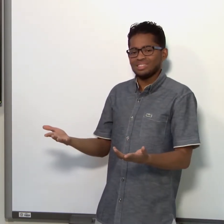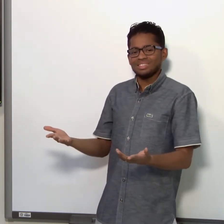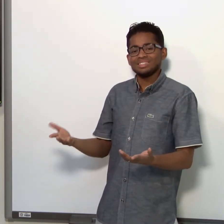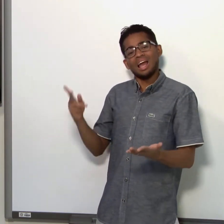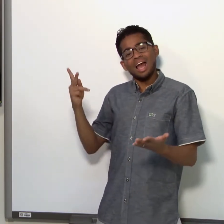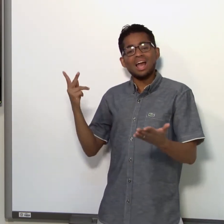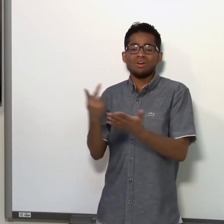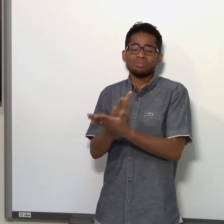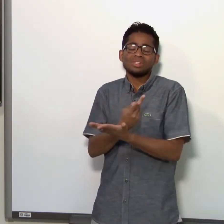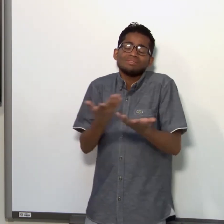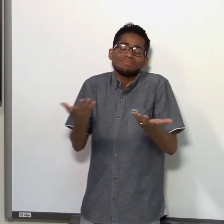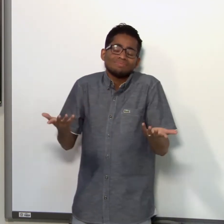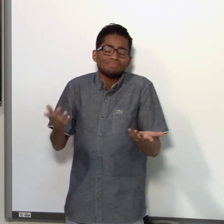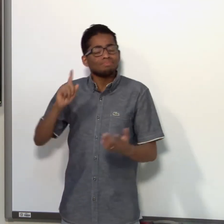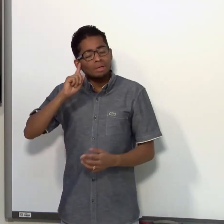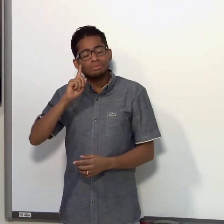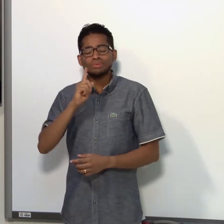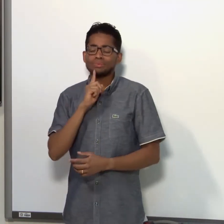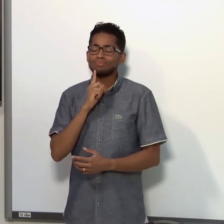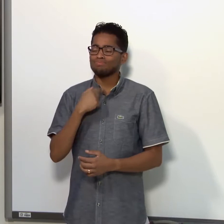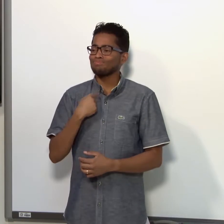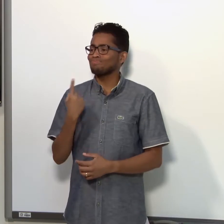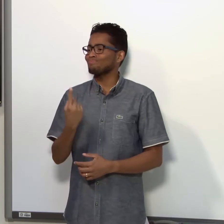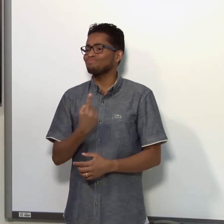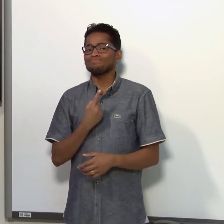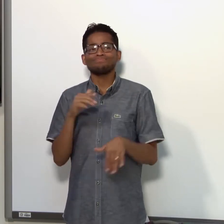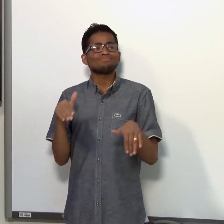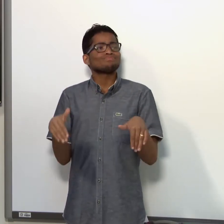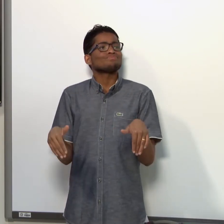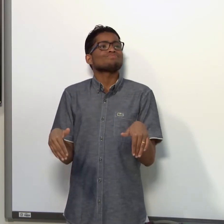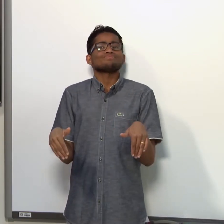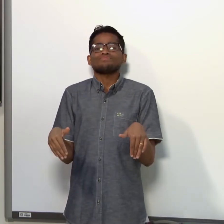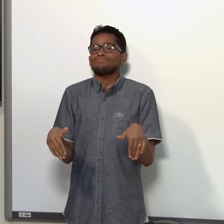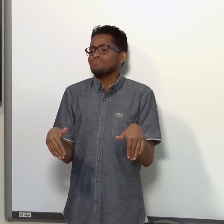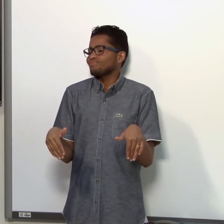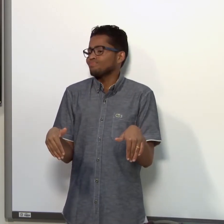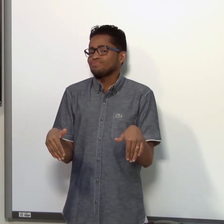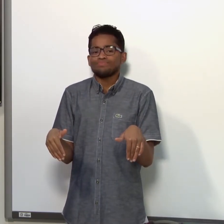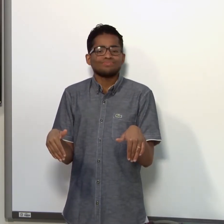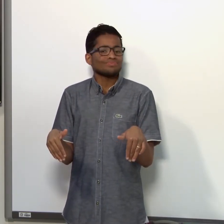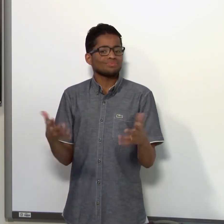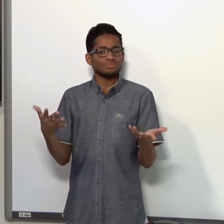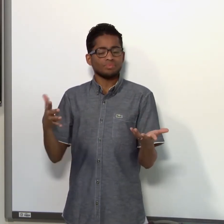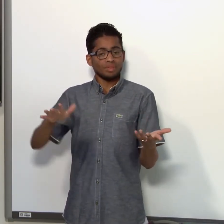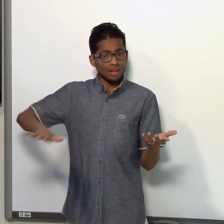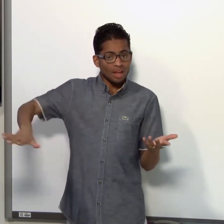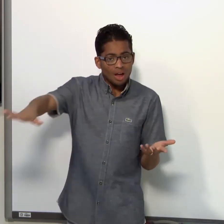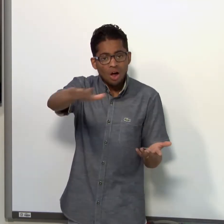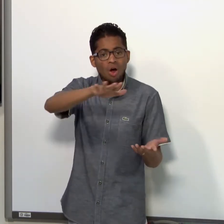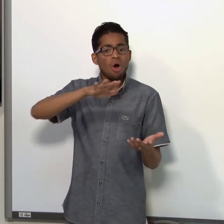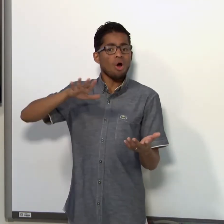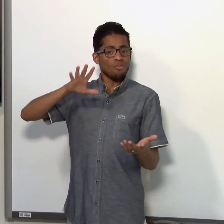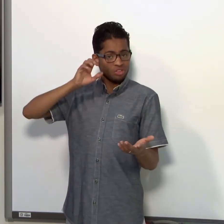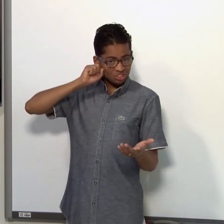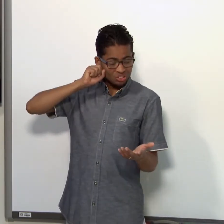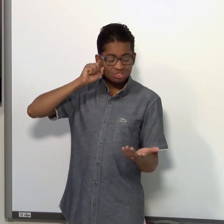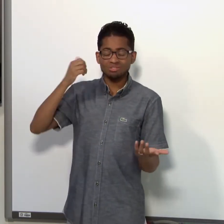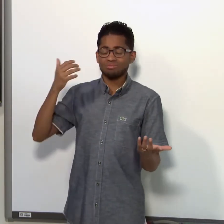a língua de sinais também. Isso é o que acontece. E com isso, o surdo fica sozinho ali, alheio